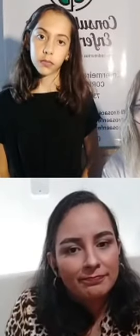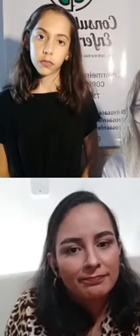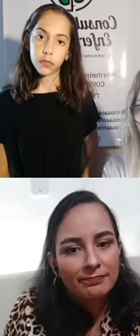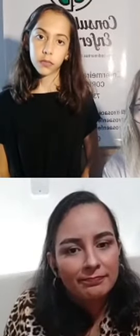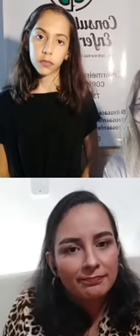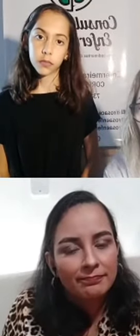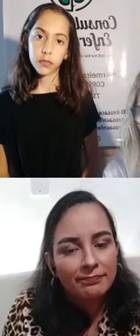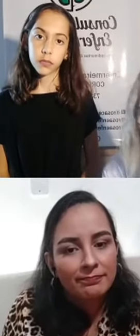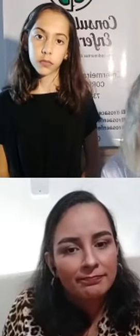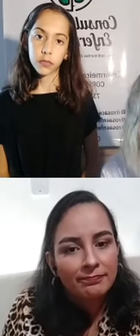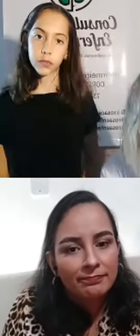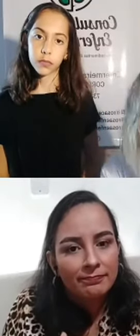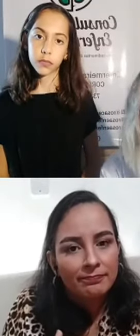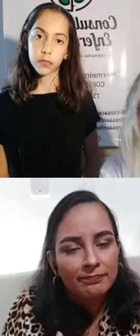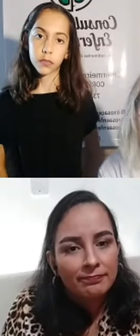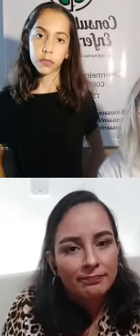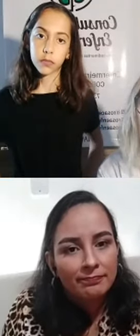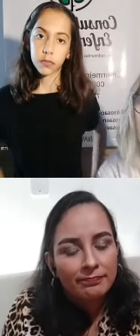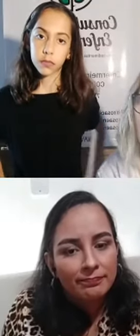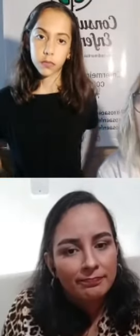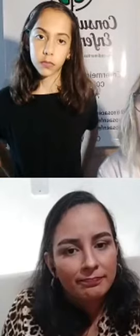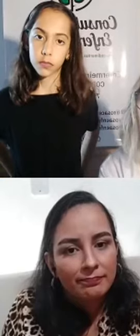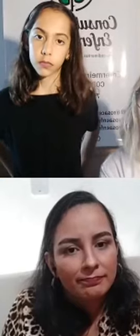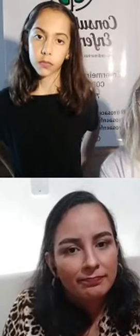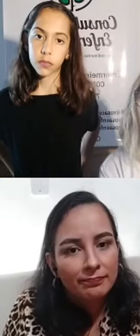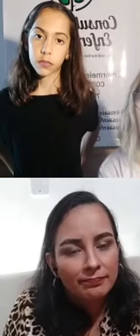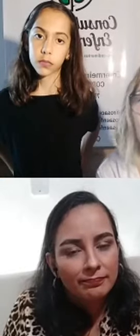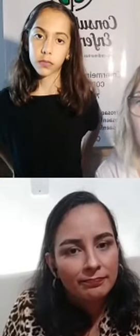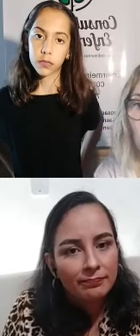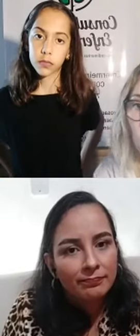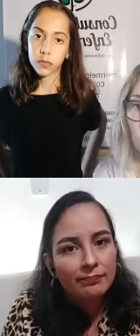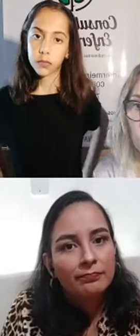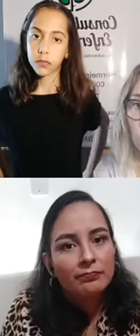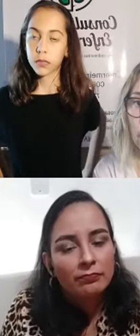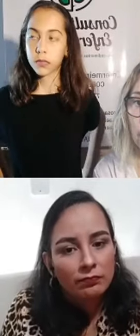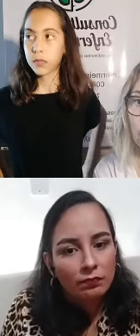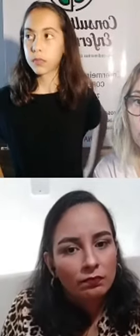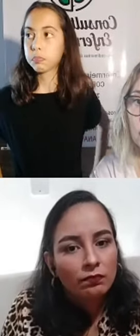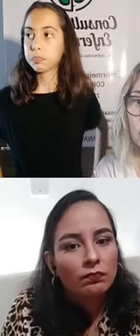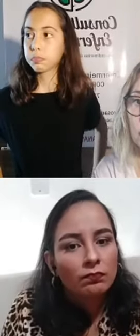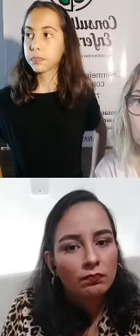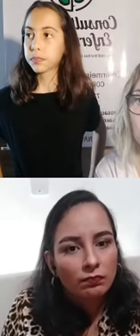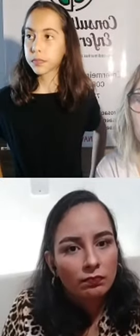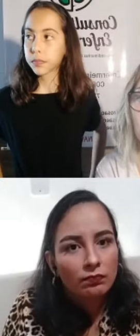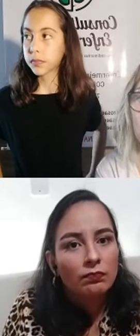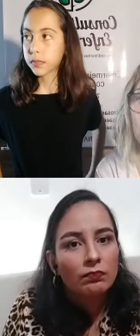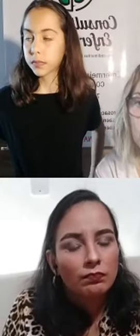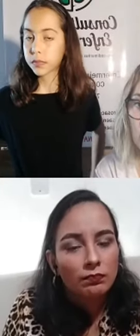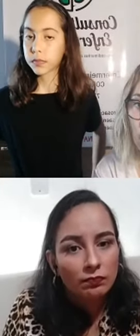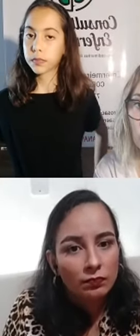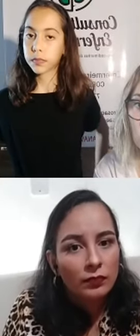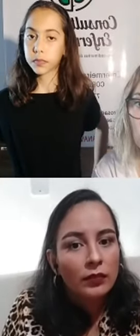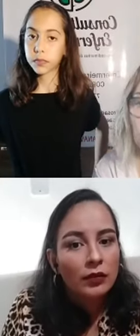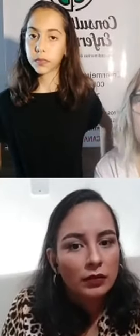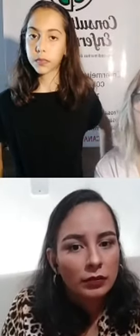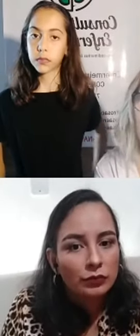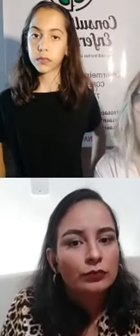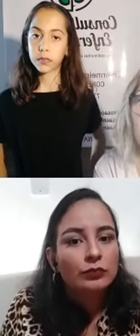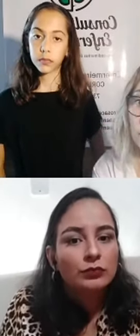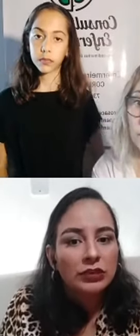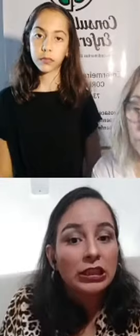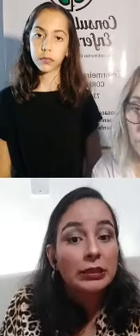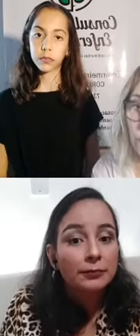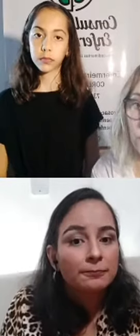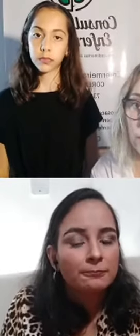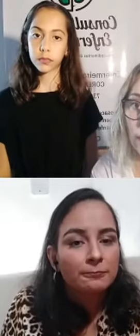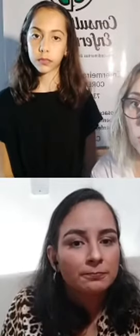Exatamente, exatamente. Como você falou, esse planejamento para o retorno, ele precisa ser muito bem pensado, né?